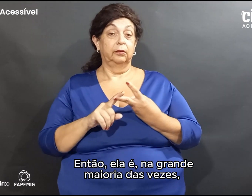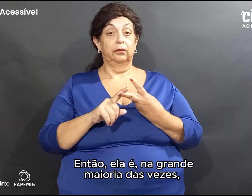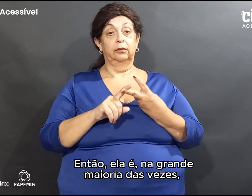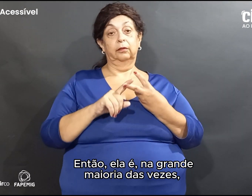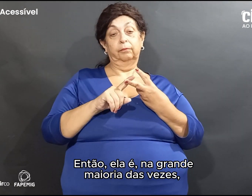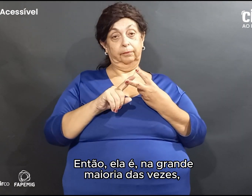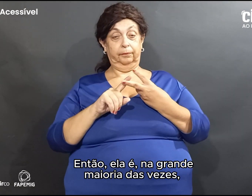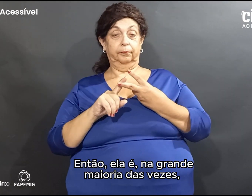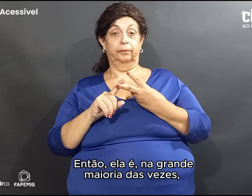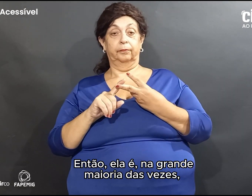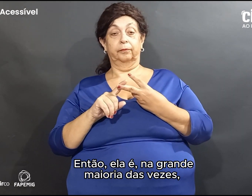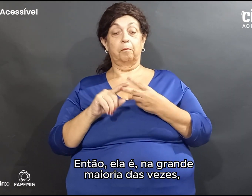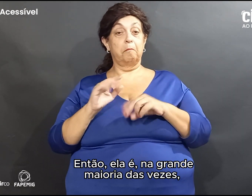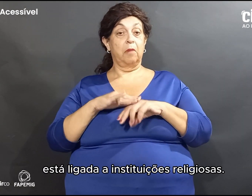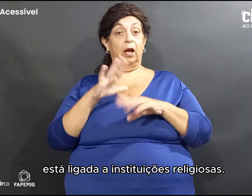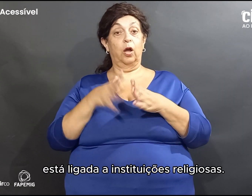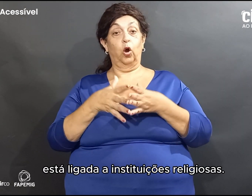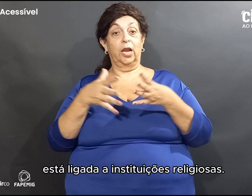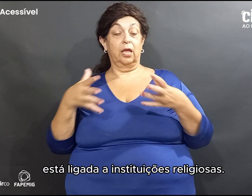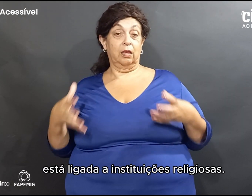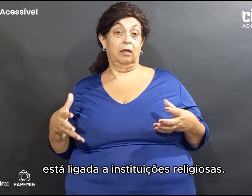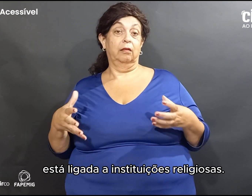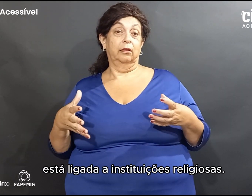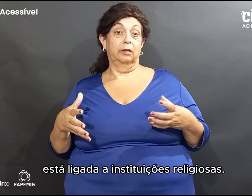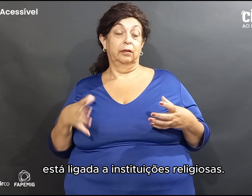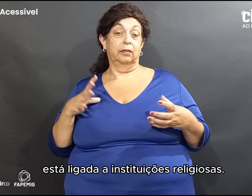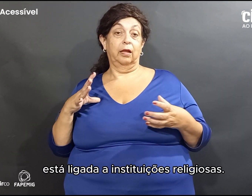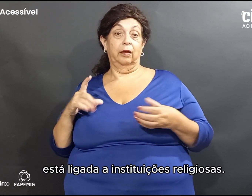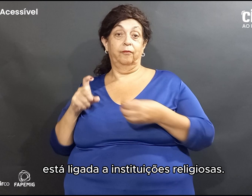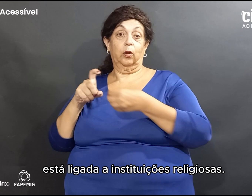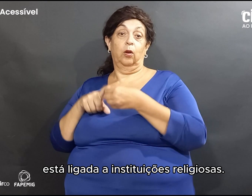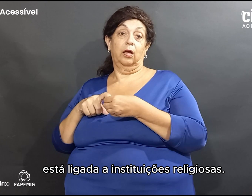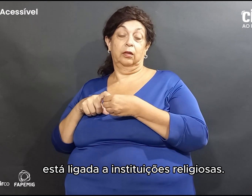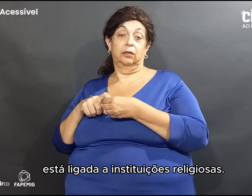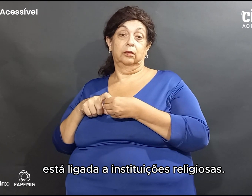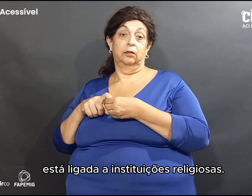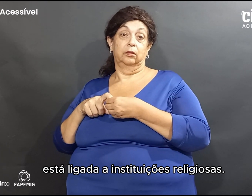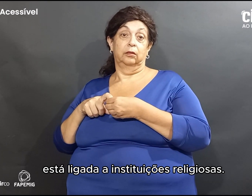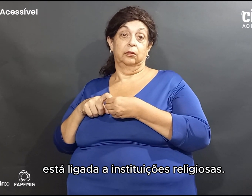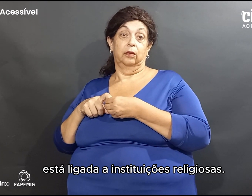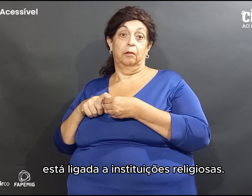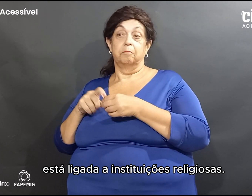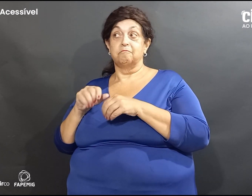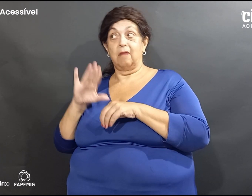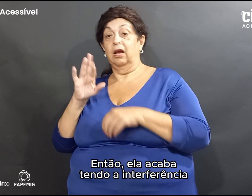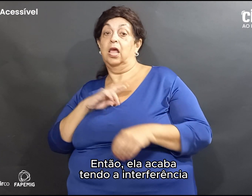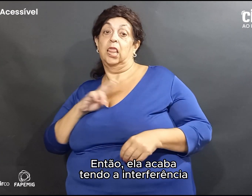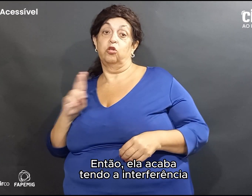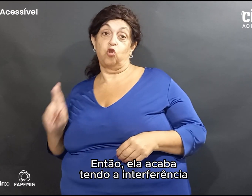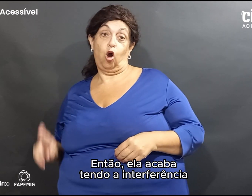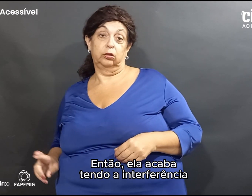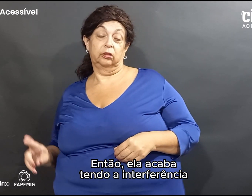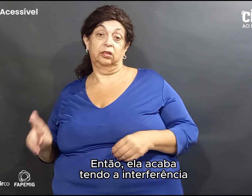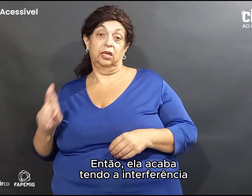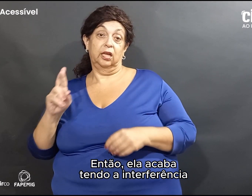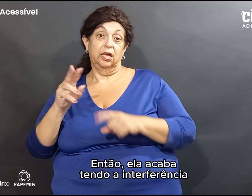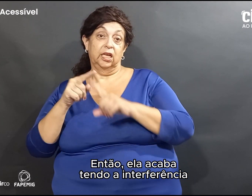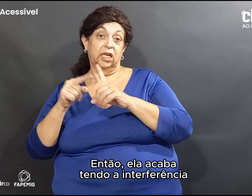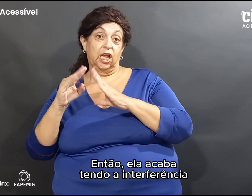está, na grande maioria das vezes, ela está ligada a instituições religiosas, então ela acaba tendo a